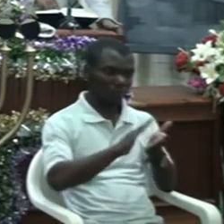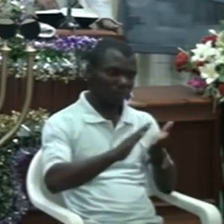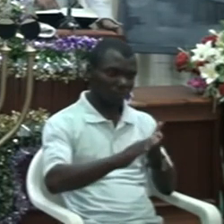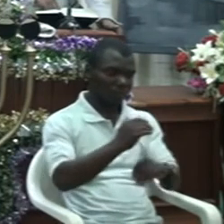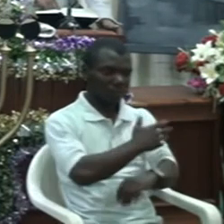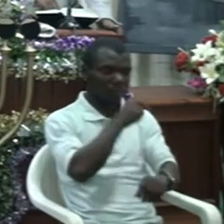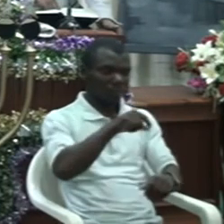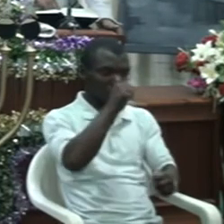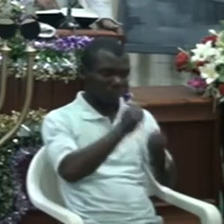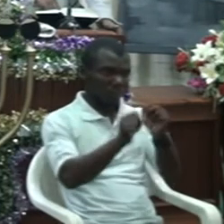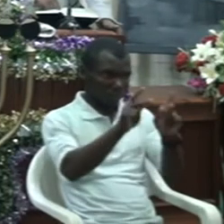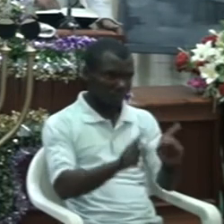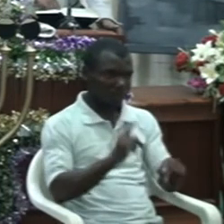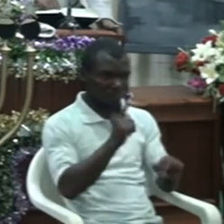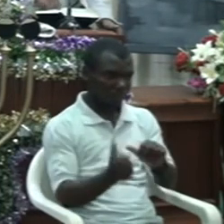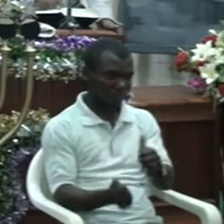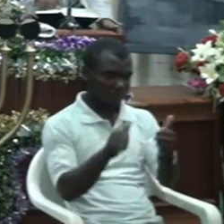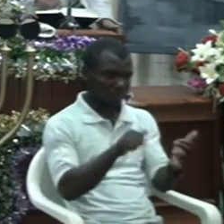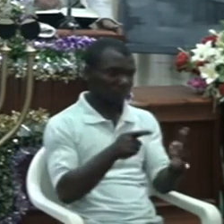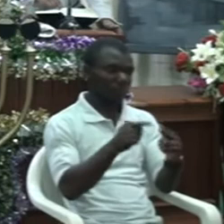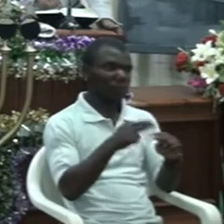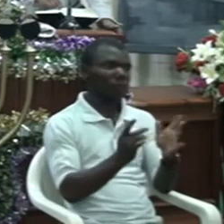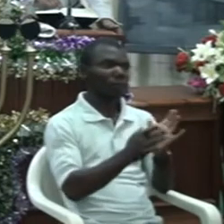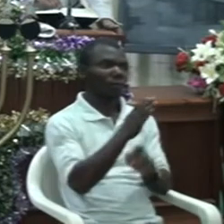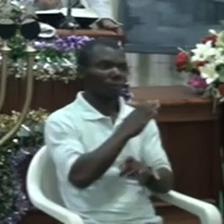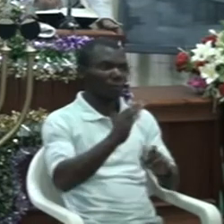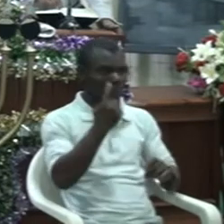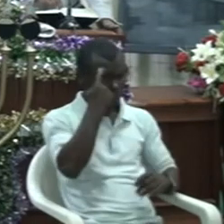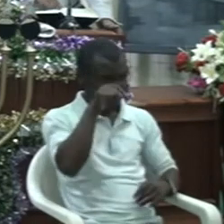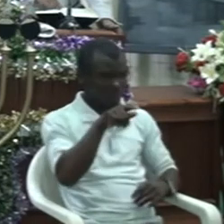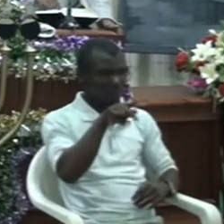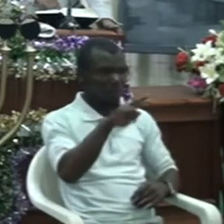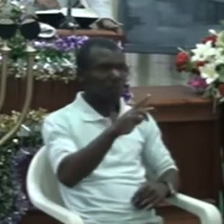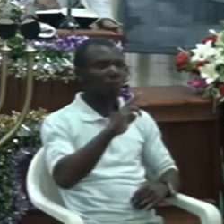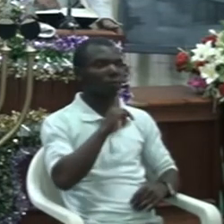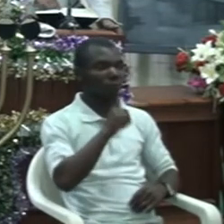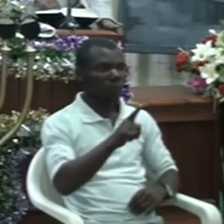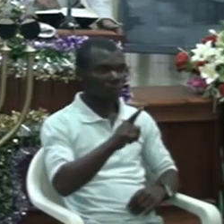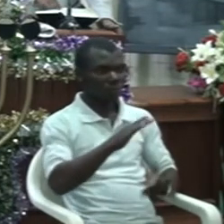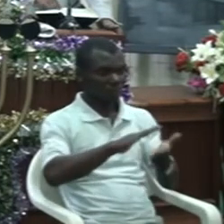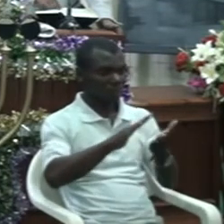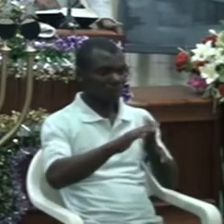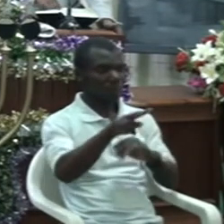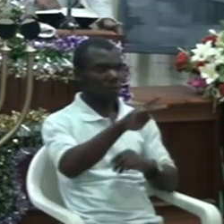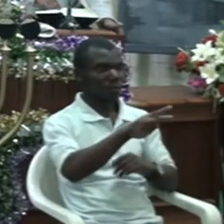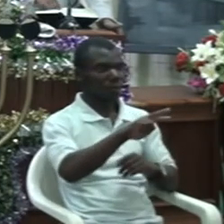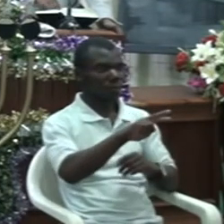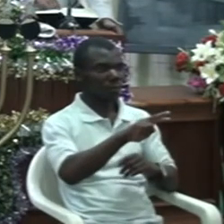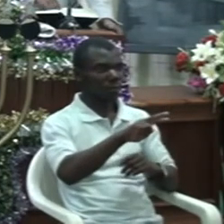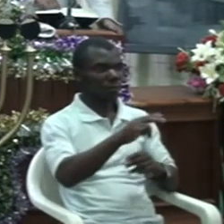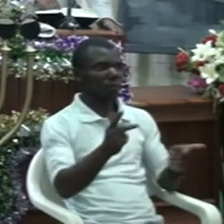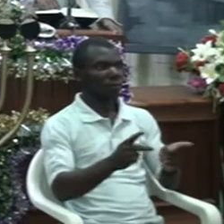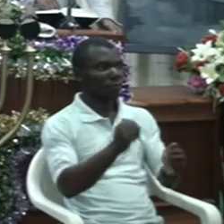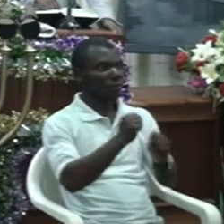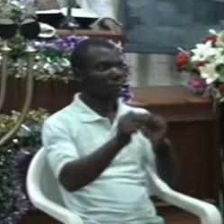kila mmoja kwa jina lake Yesu Kristo, mupate ondoleo la dhambi zenu. Chacun de nous ici était baptisé au nom